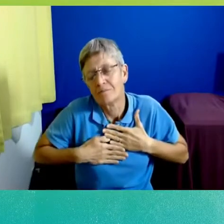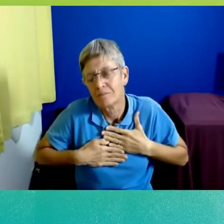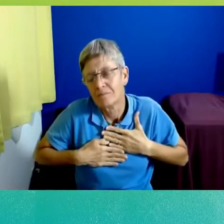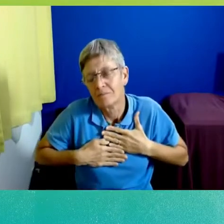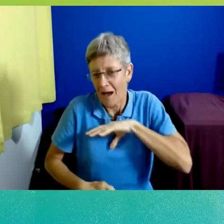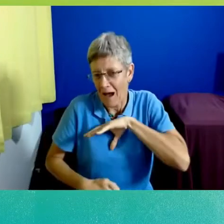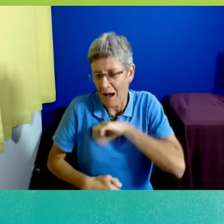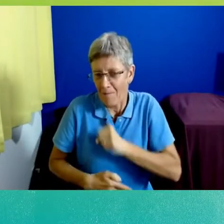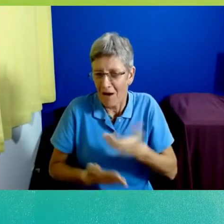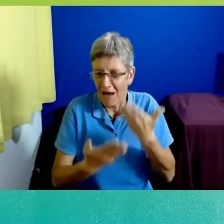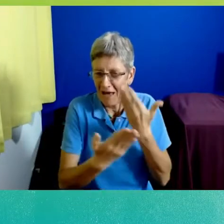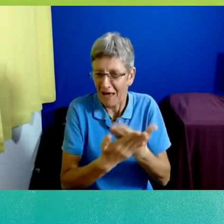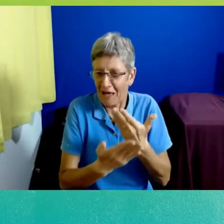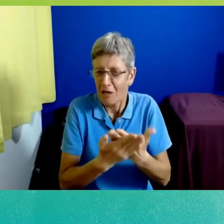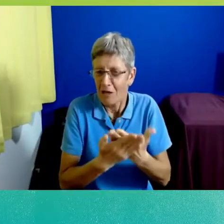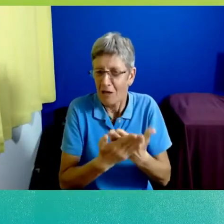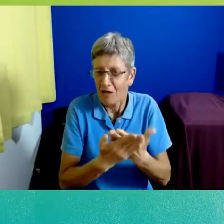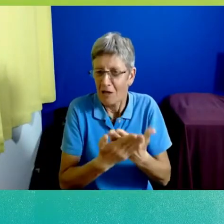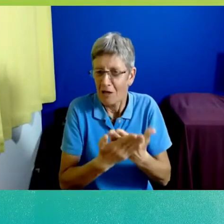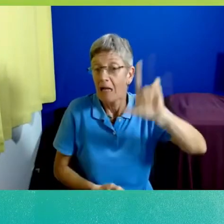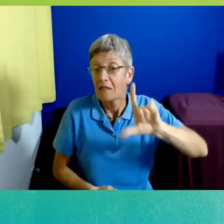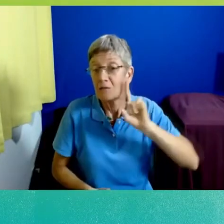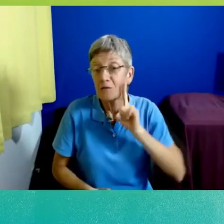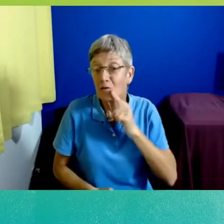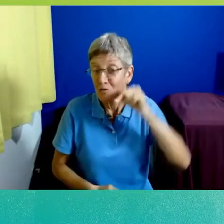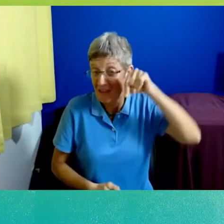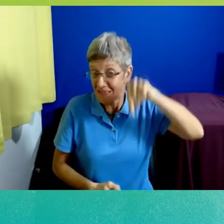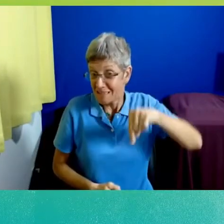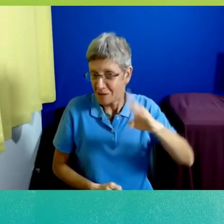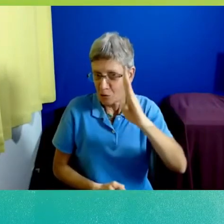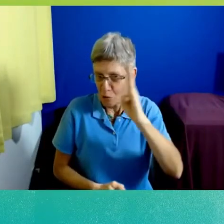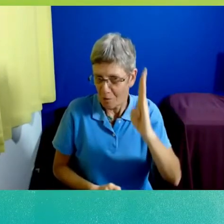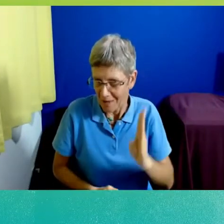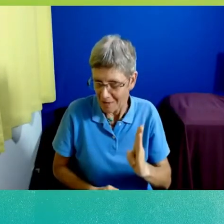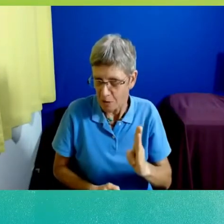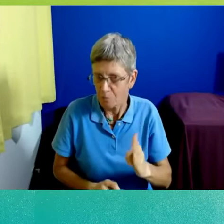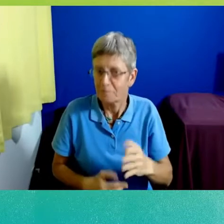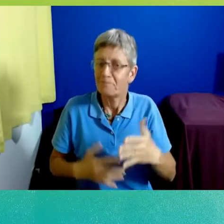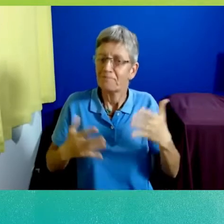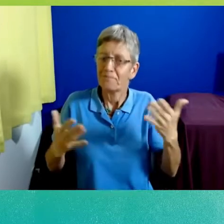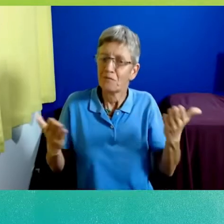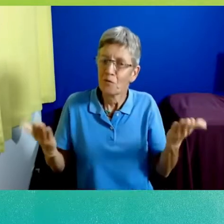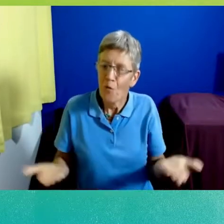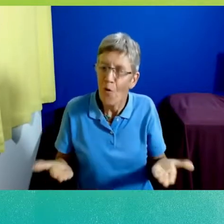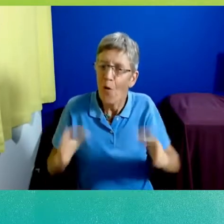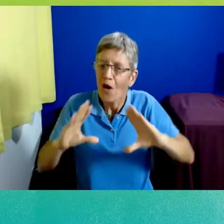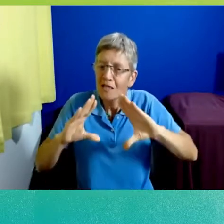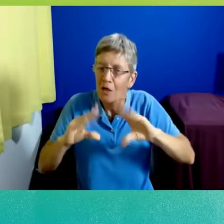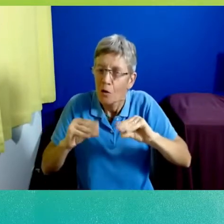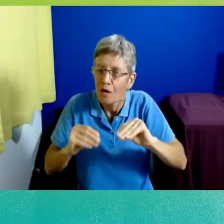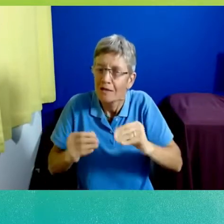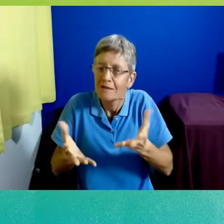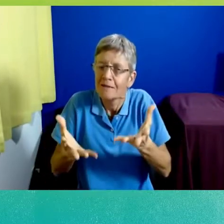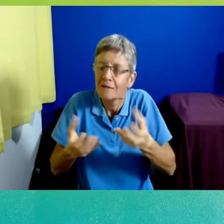Brasil e continuei gostando muito, amando, na verdade, o estudo da literatura surda aqui no